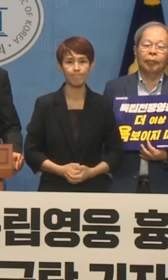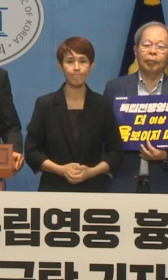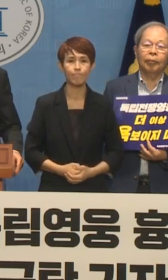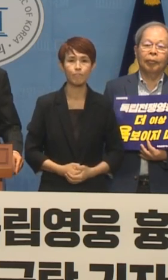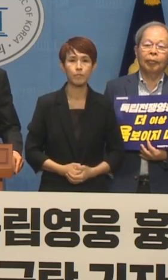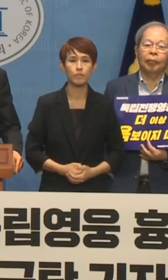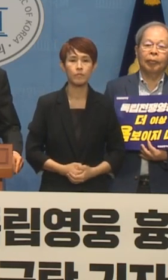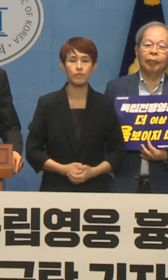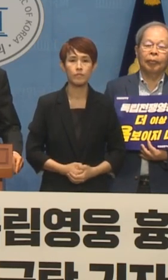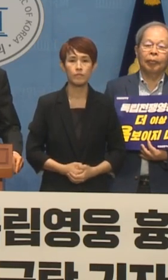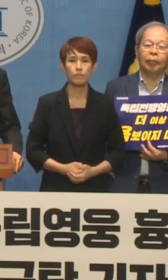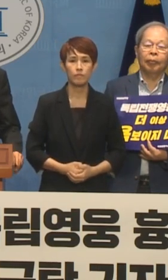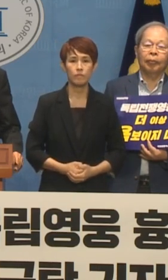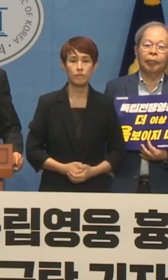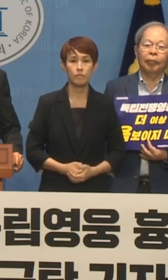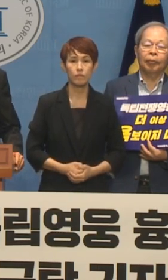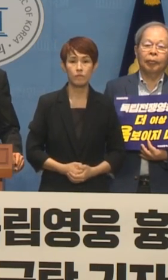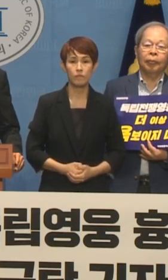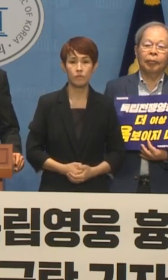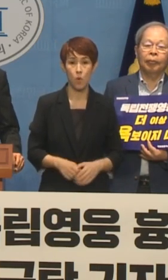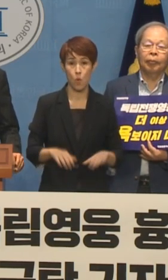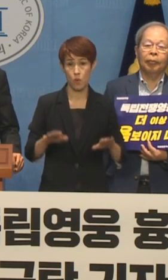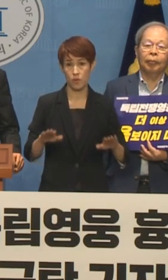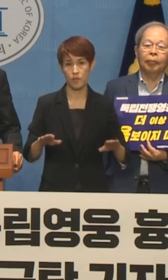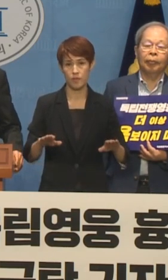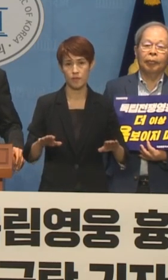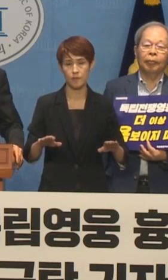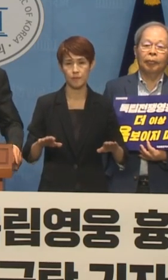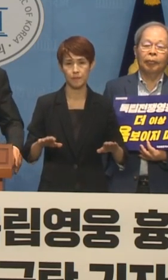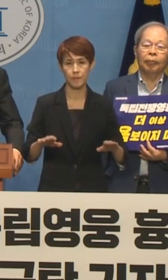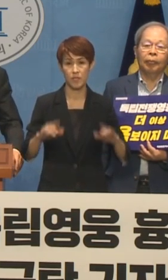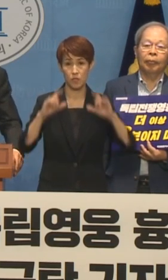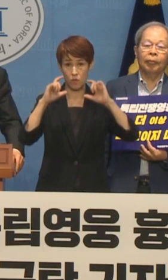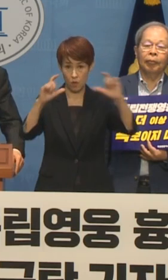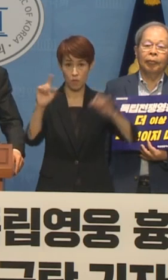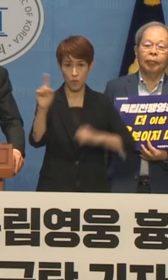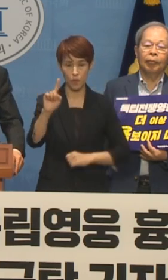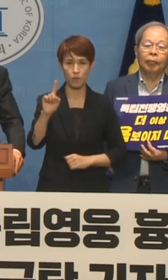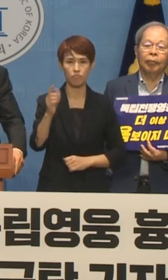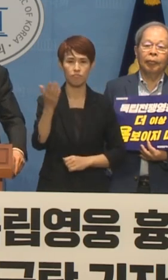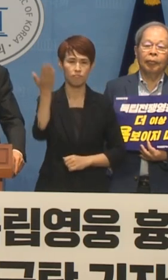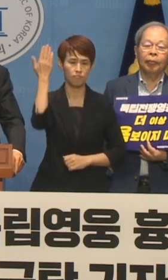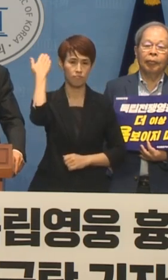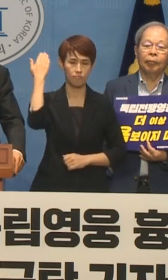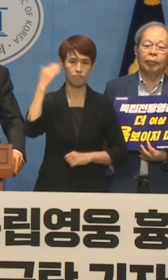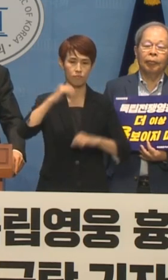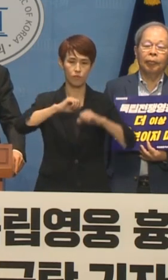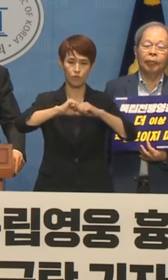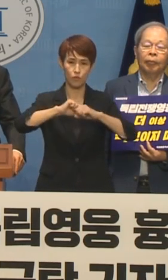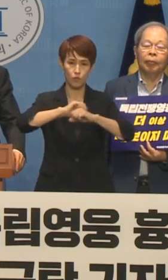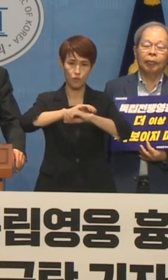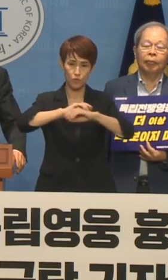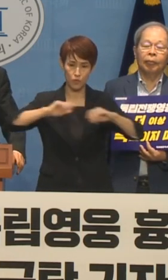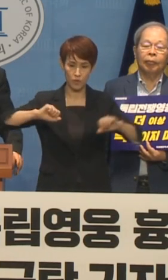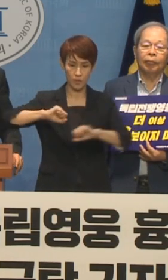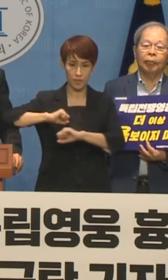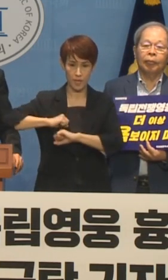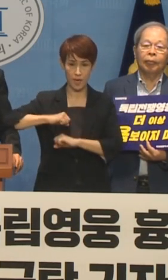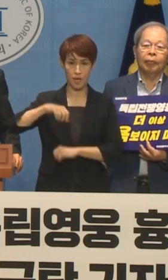오늘 이 선언을 통해서 지난번 육사 앞에서